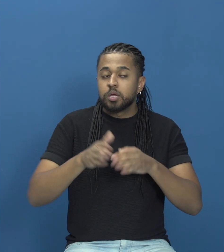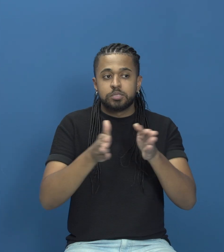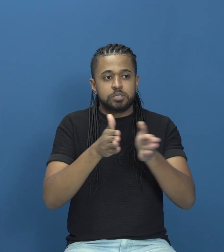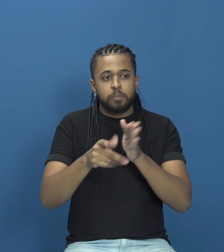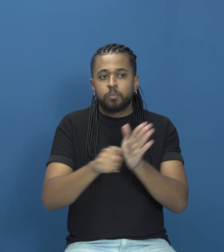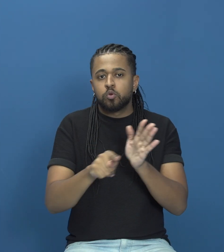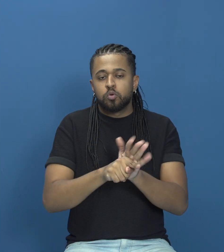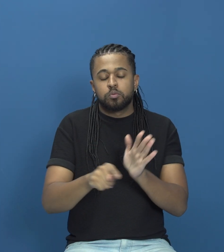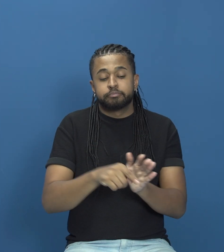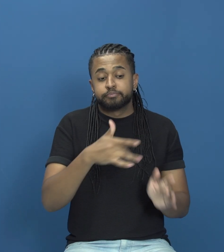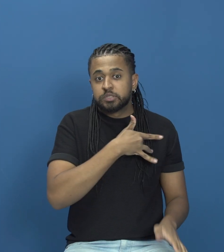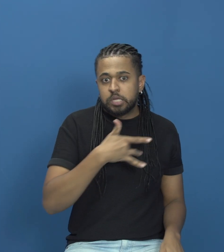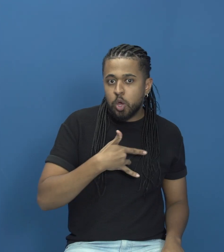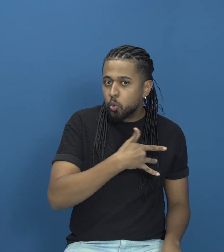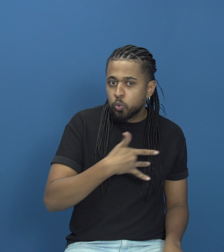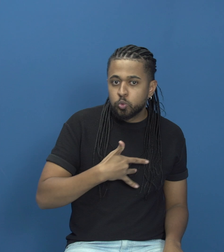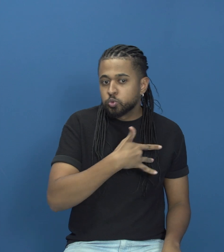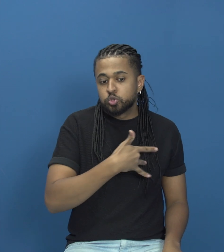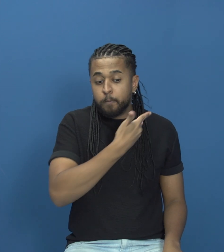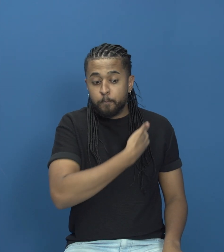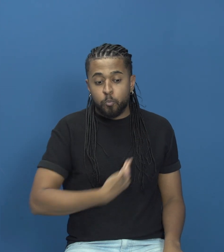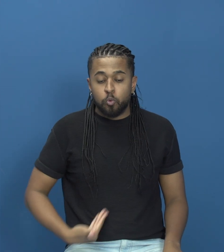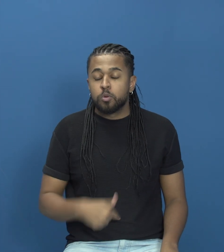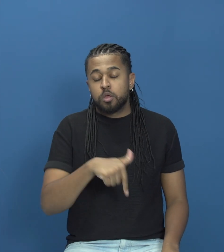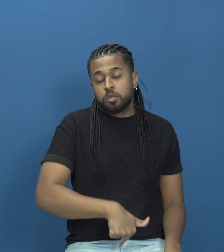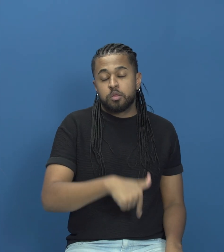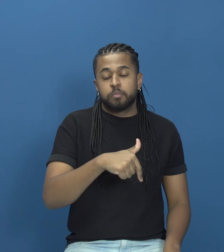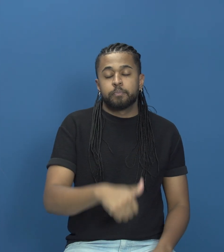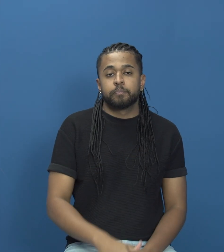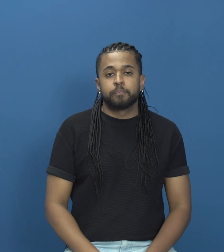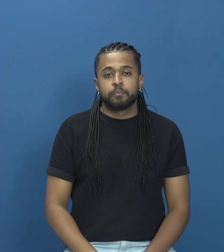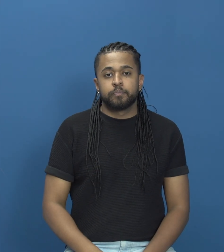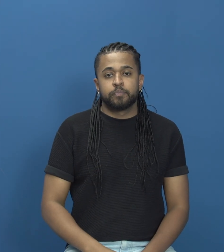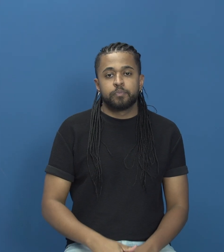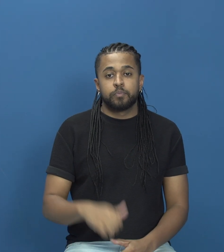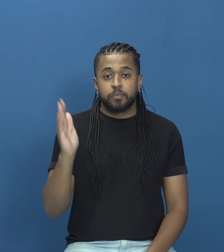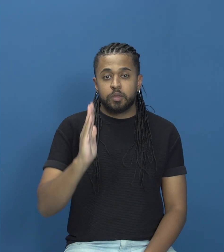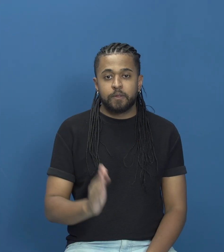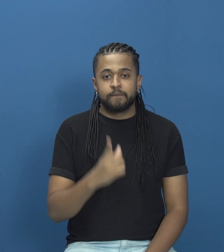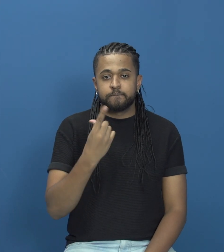os serviços públicos de saúde da cidade, país.